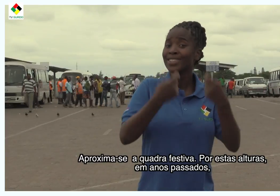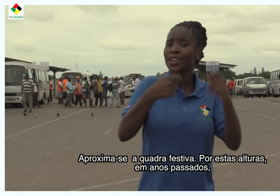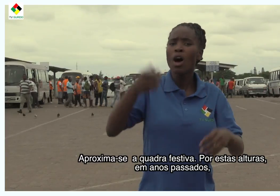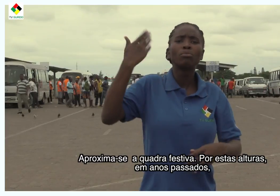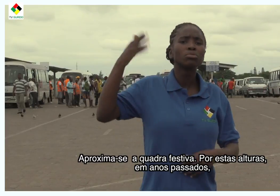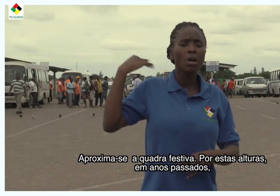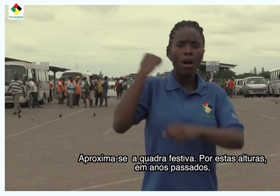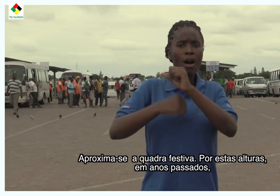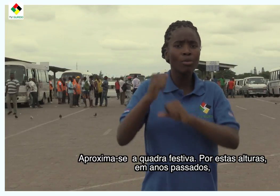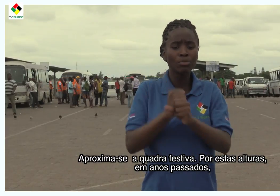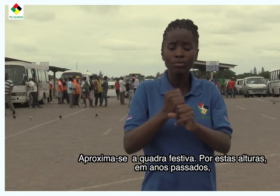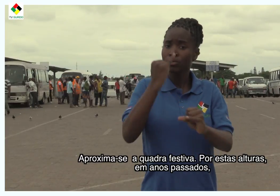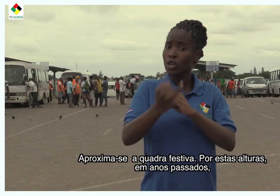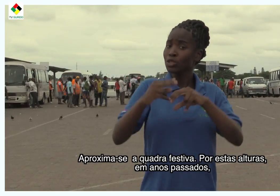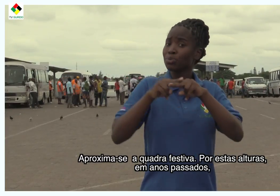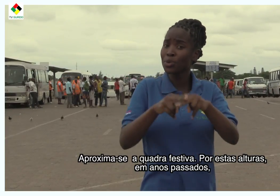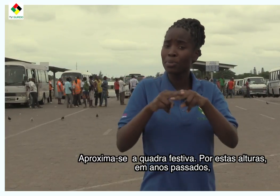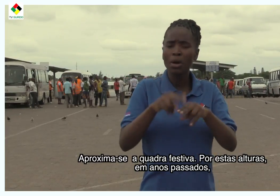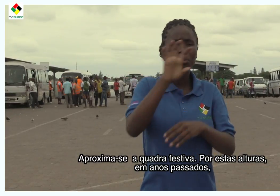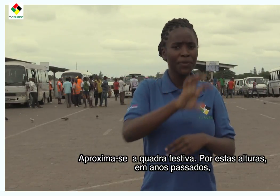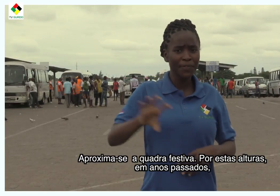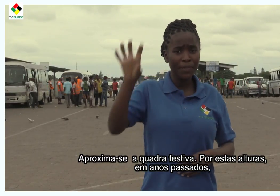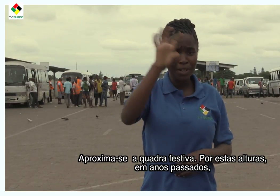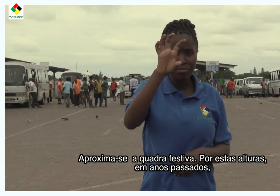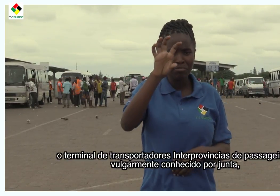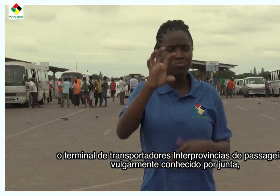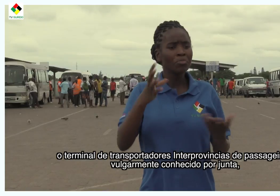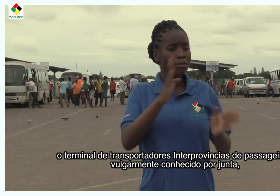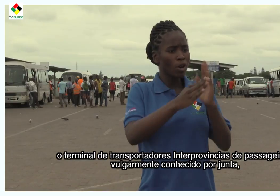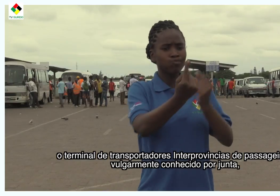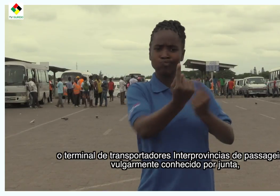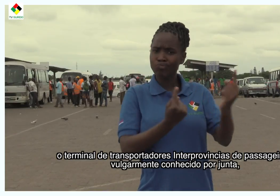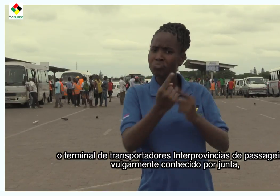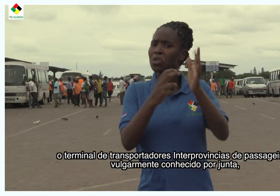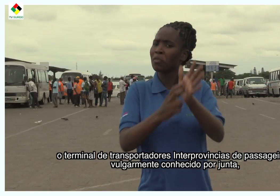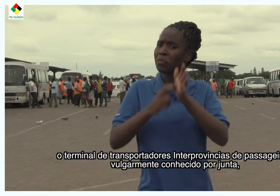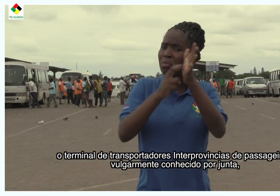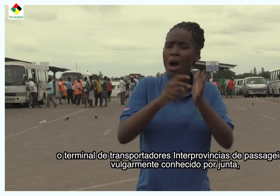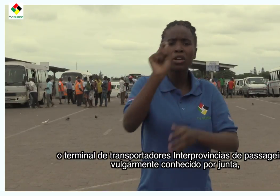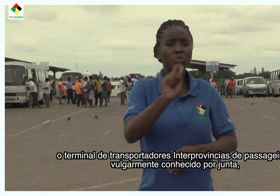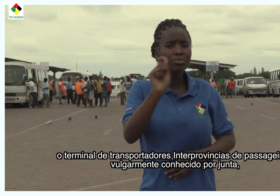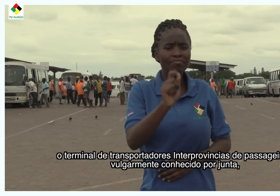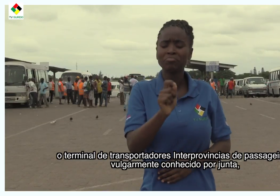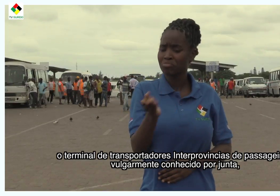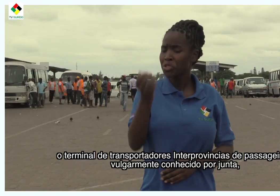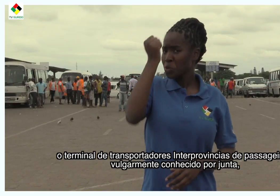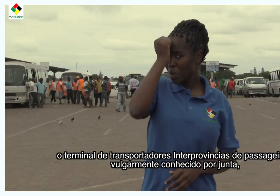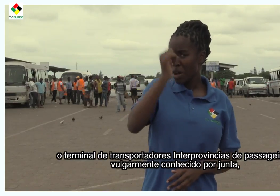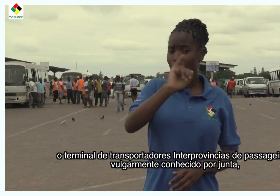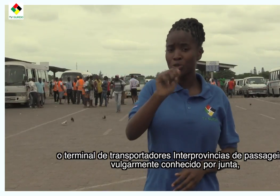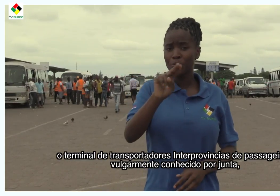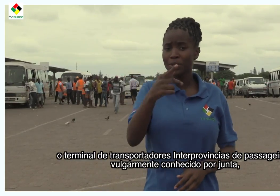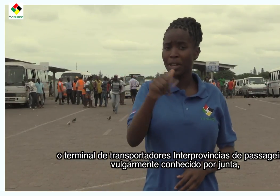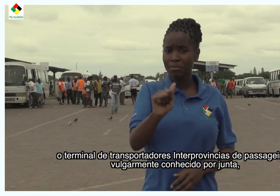Aproxima-se a quadra festiva. Por estas alturas, em anos passados, o Terminal de Transportadores Interprovinciais de Passageiros,